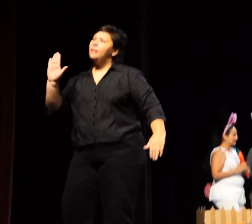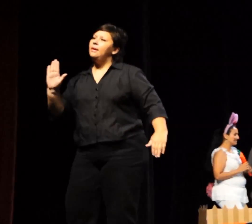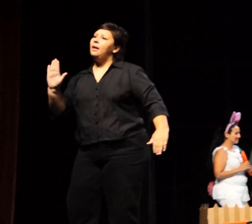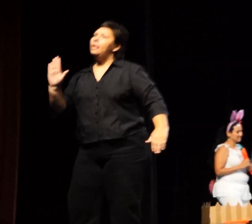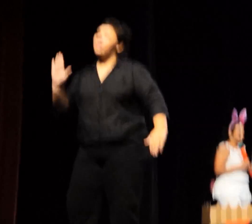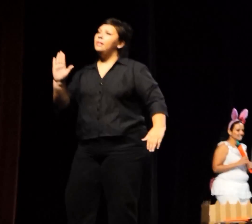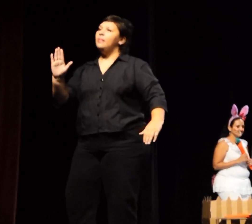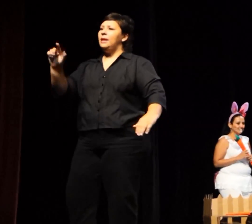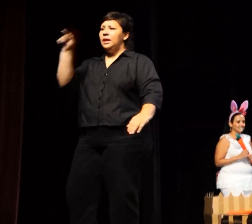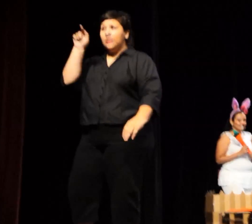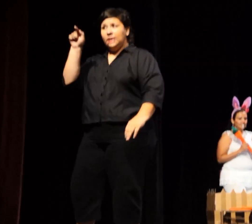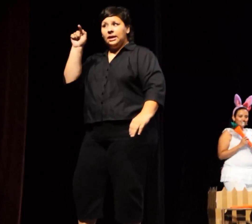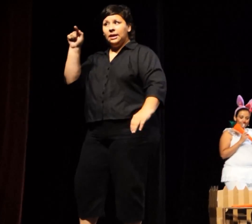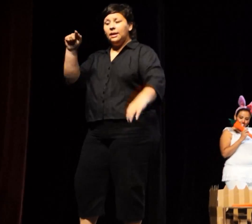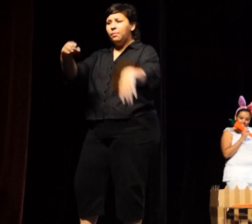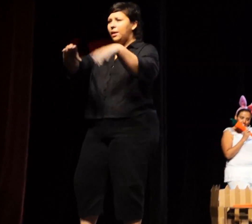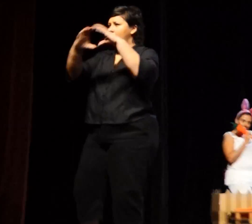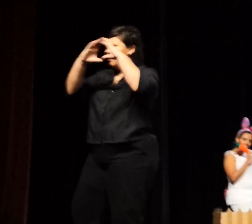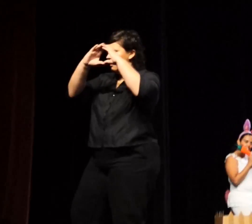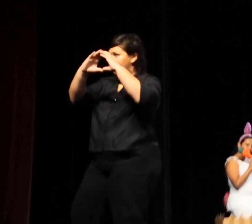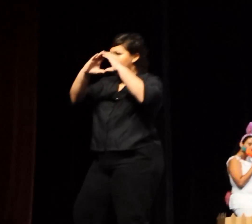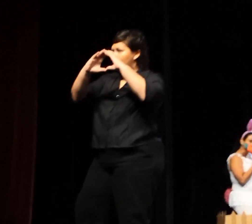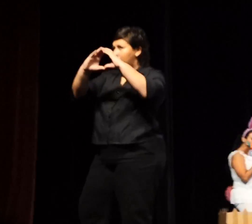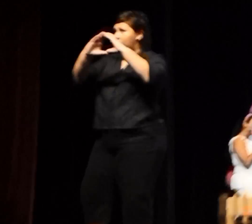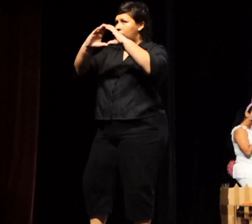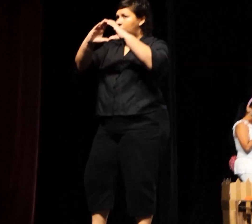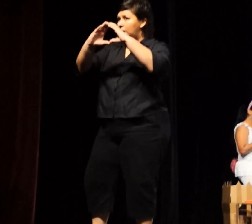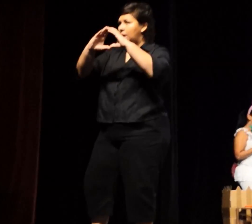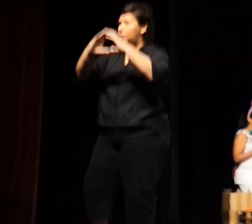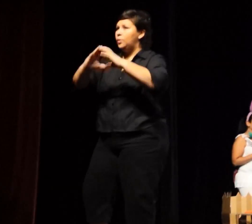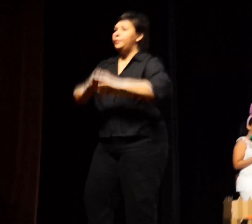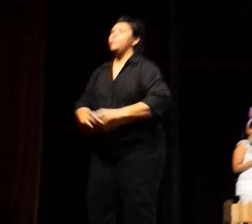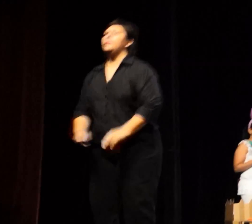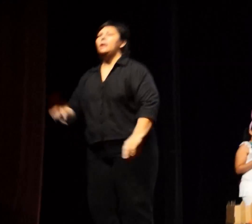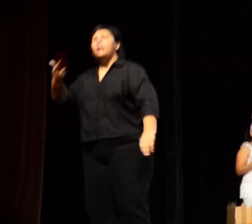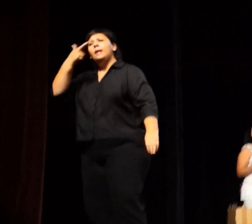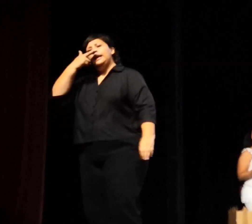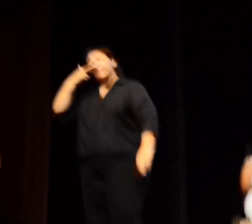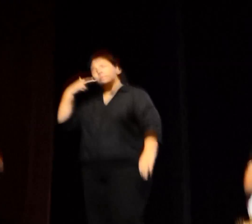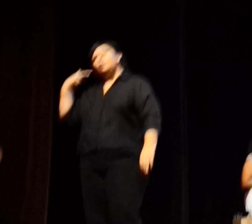Pero allá en la casa había una pared con un agujero